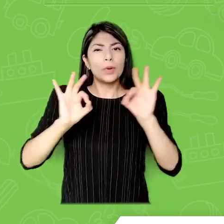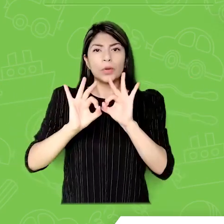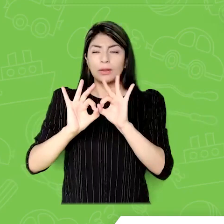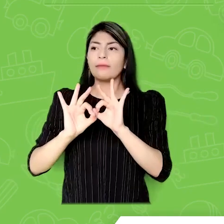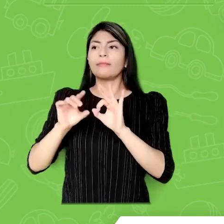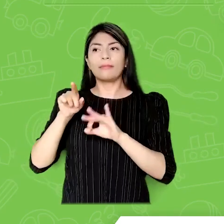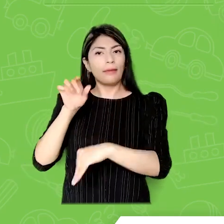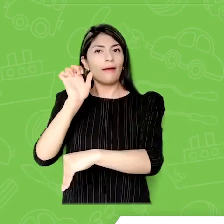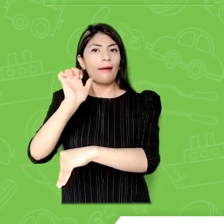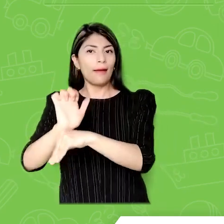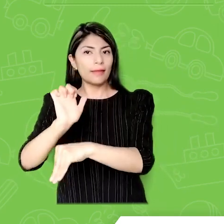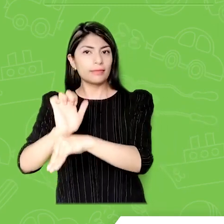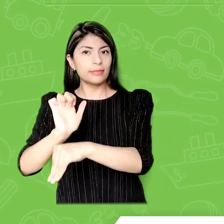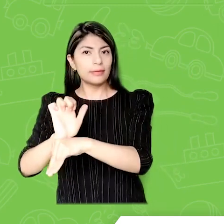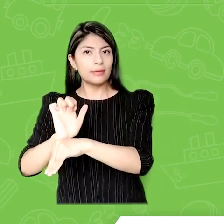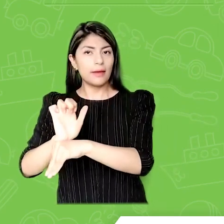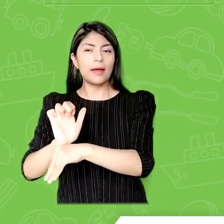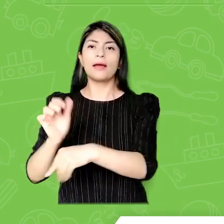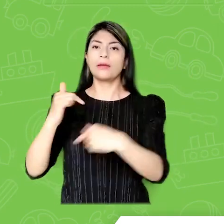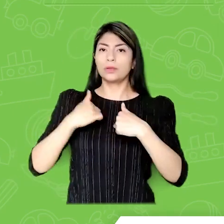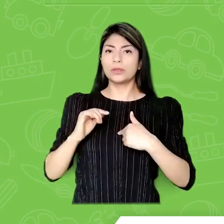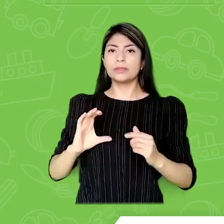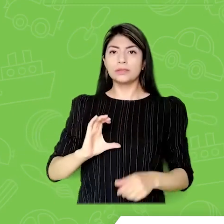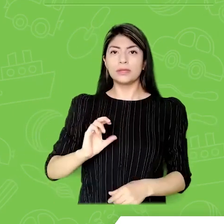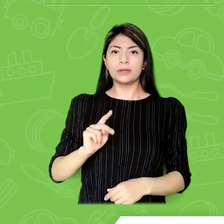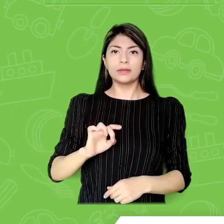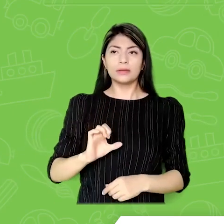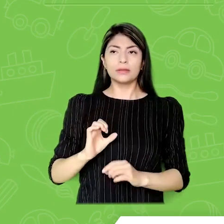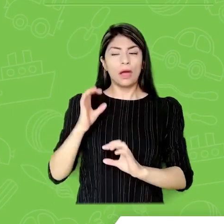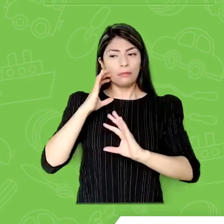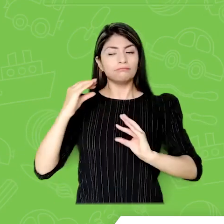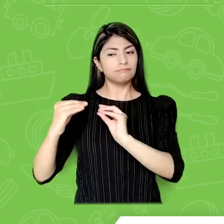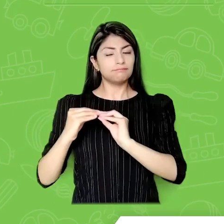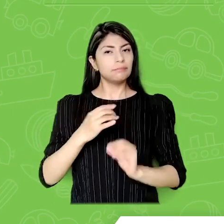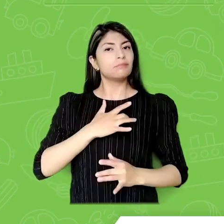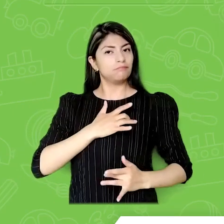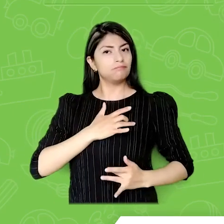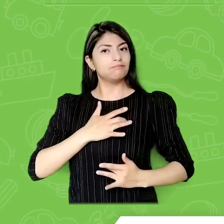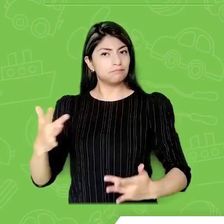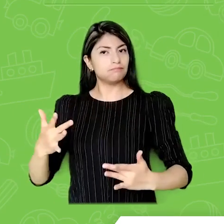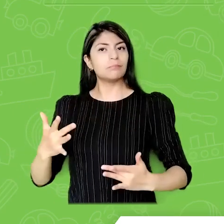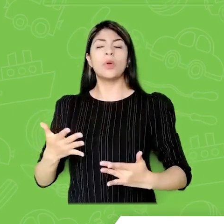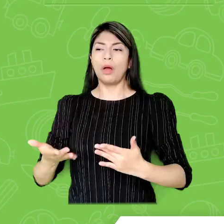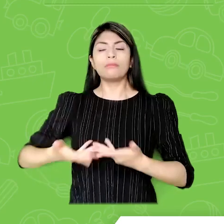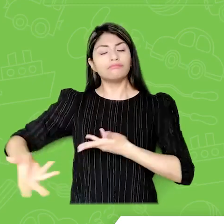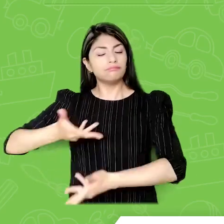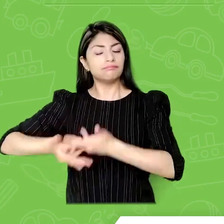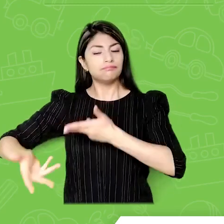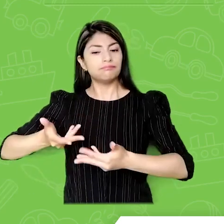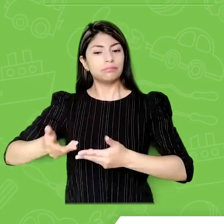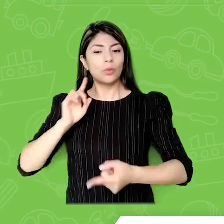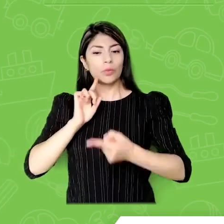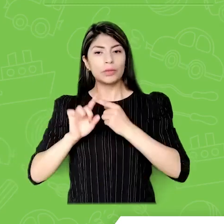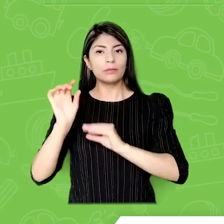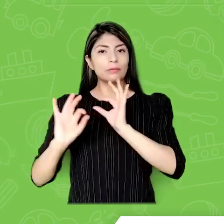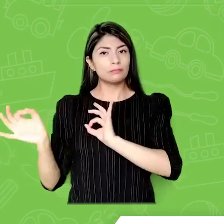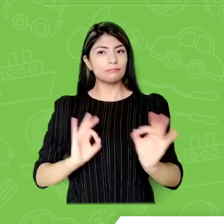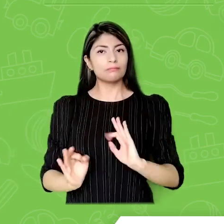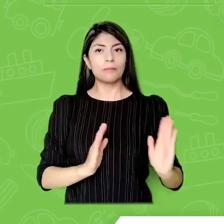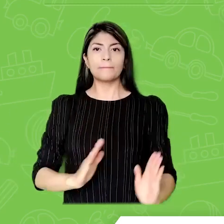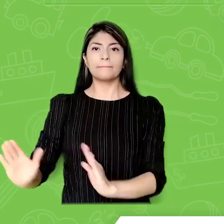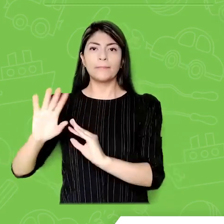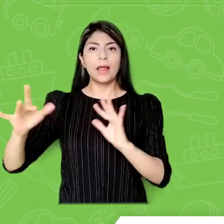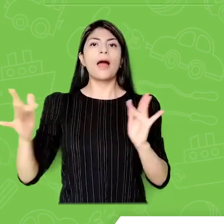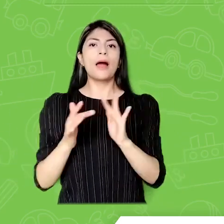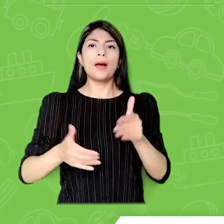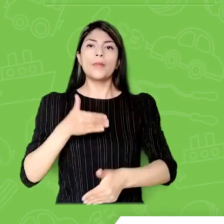la CNSC y la de la entidad u organismo, cuyos cargos se proveerán por el concurso, es abiertamente incompatible con